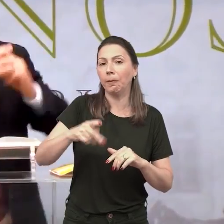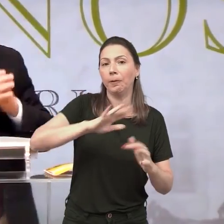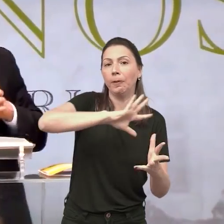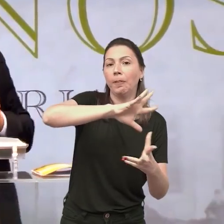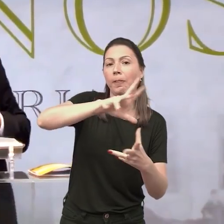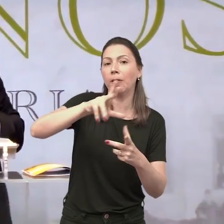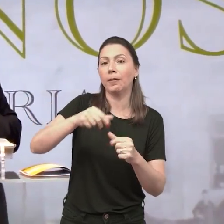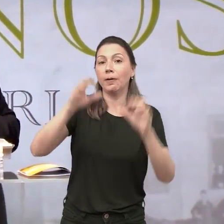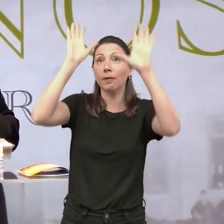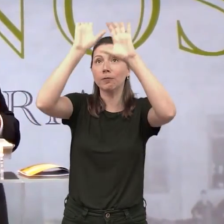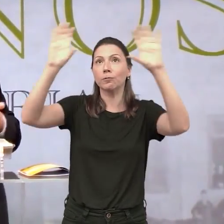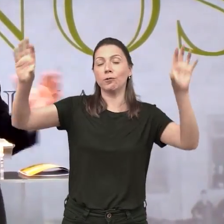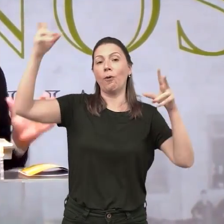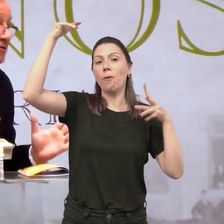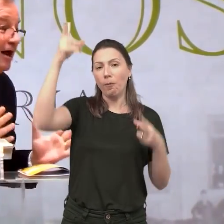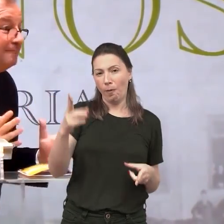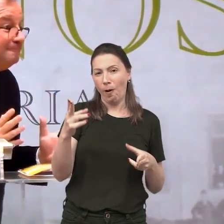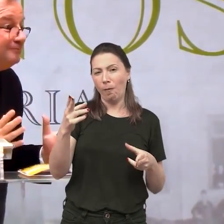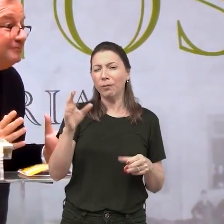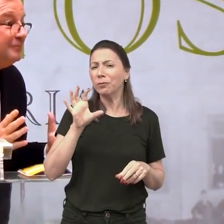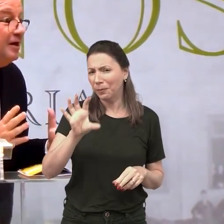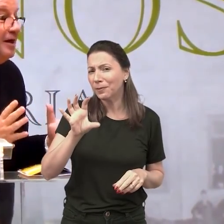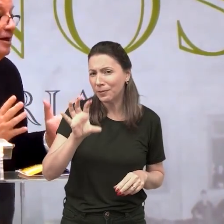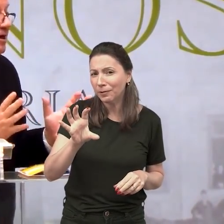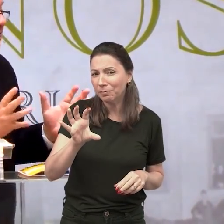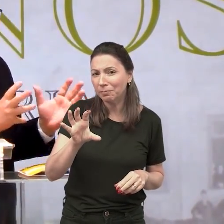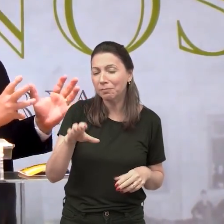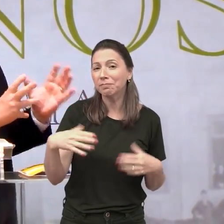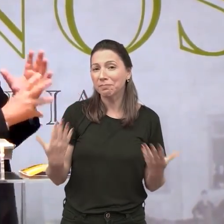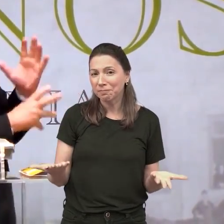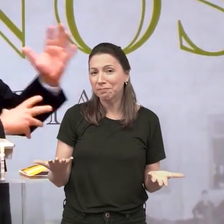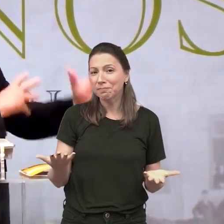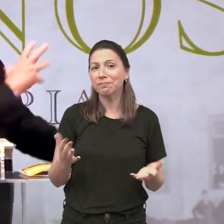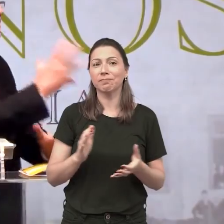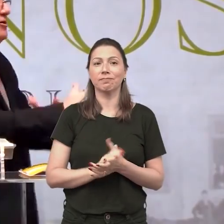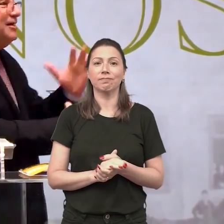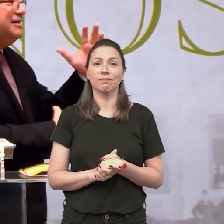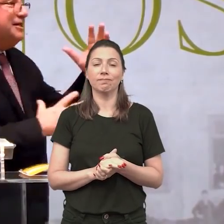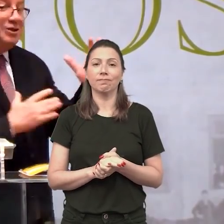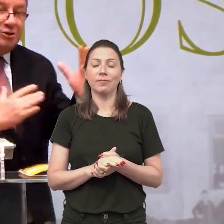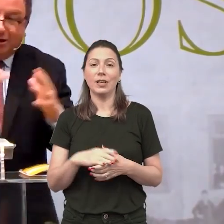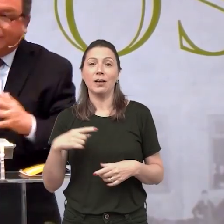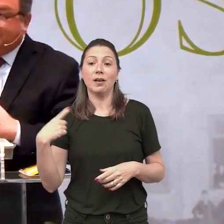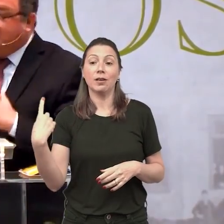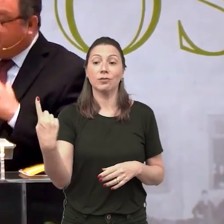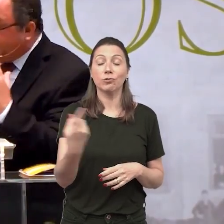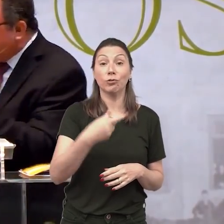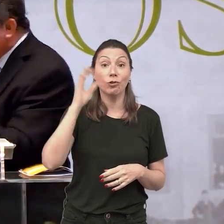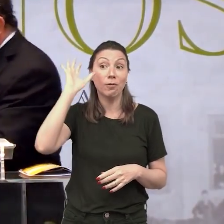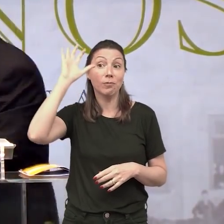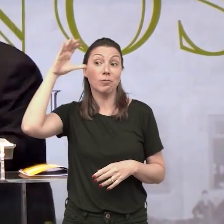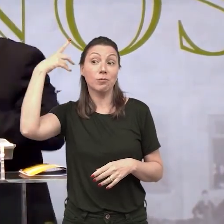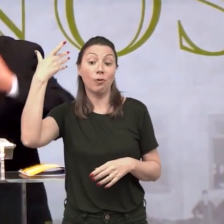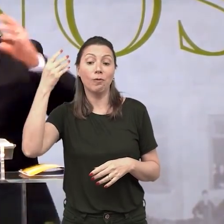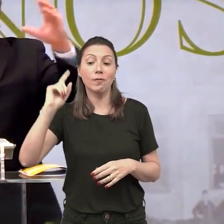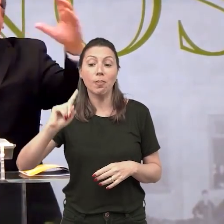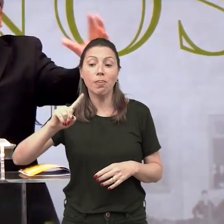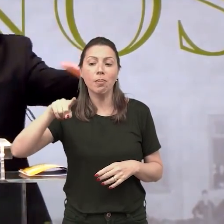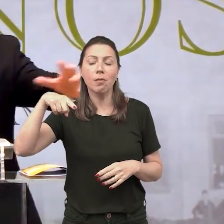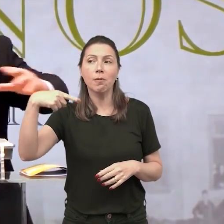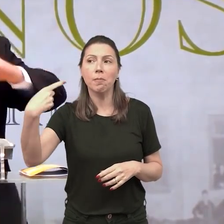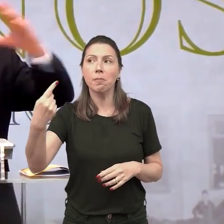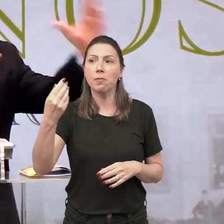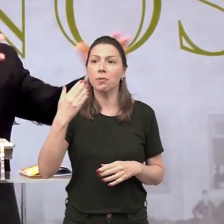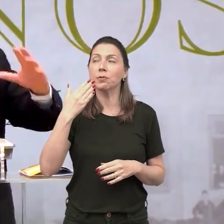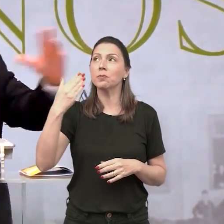no céu. É assim ou não é? Geralmente a gente vai tomando as decisões e depois a gente vai pedindo a Deus para ir o